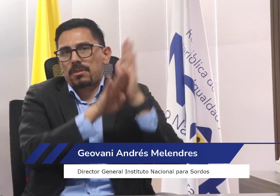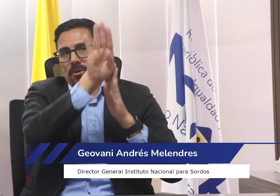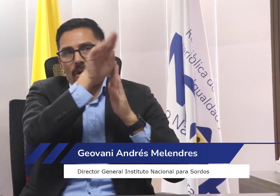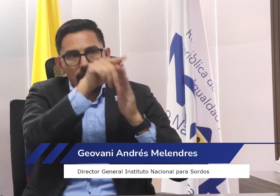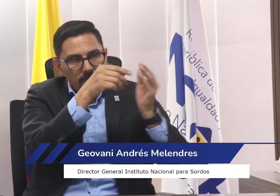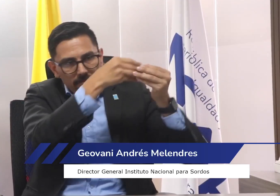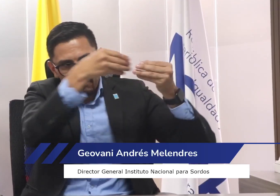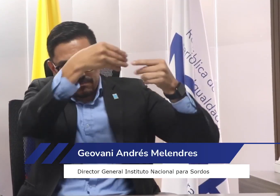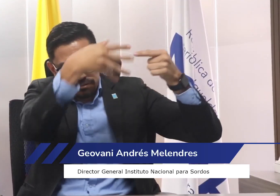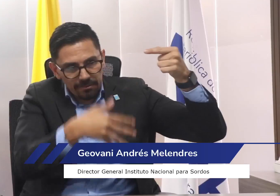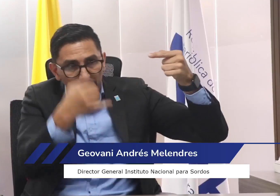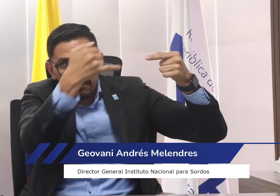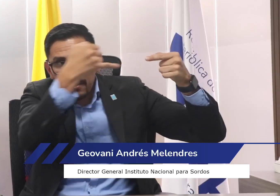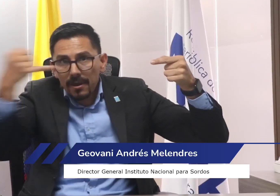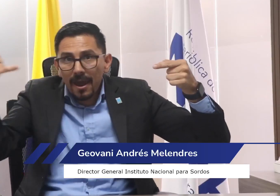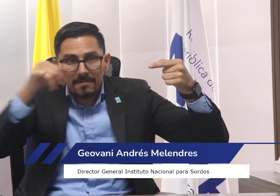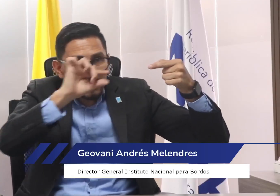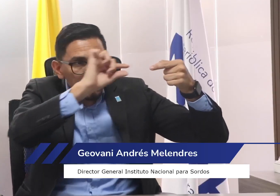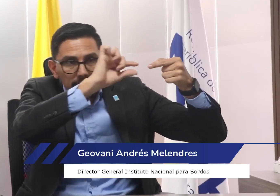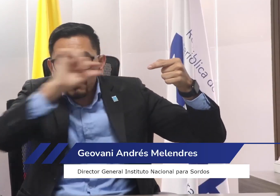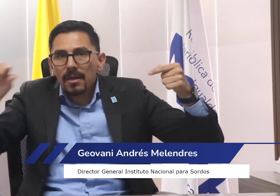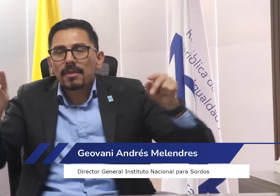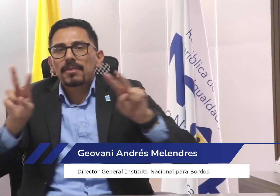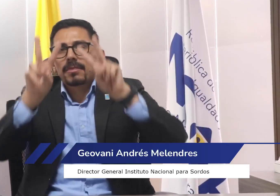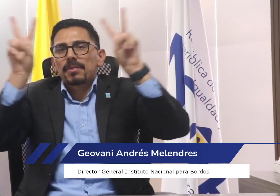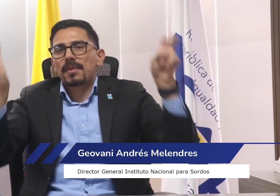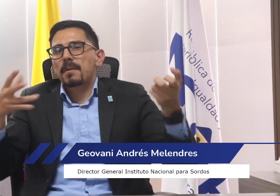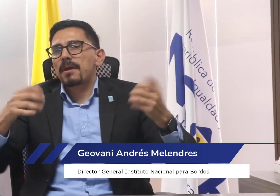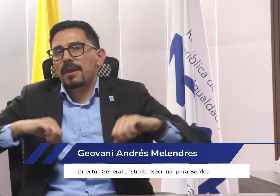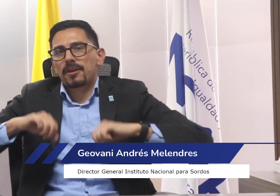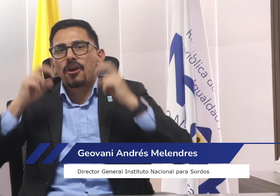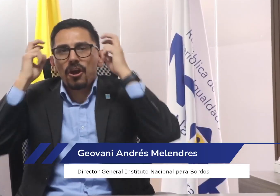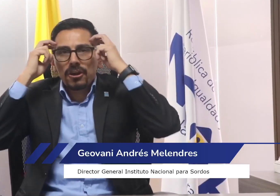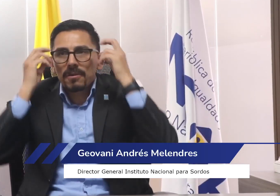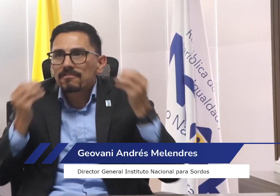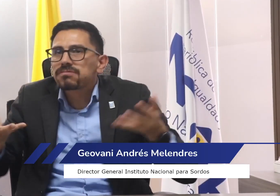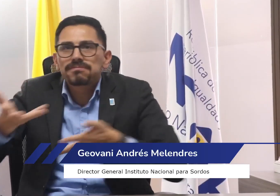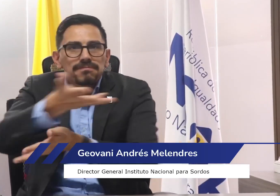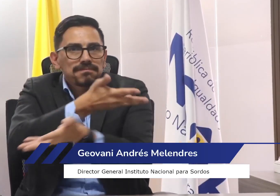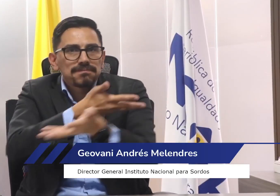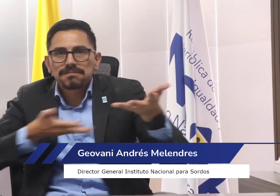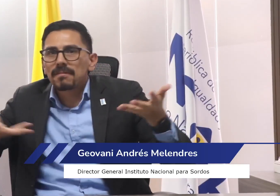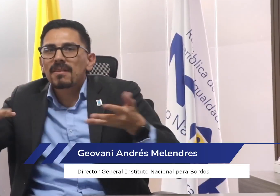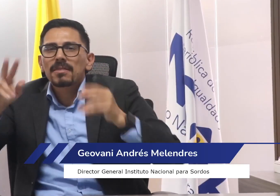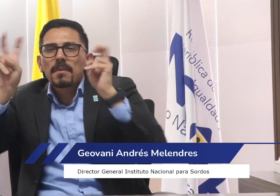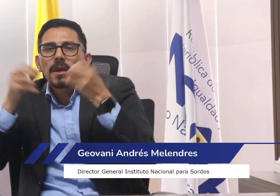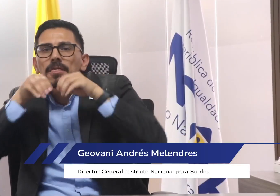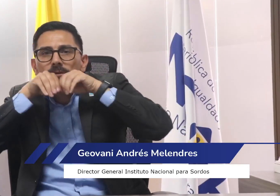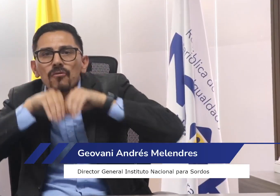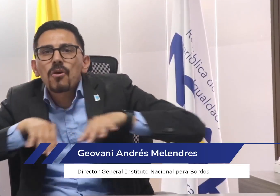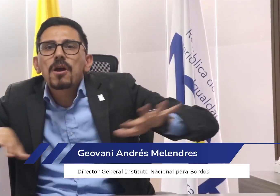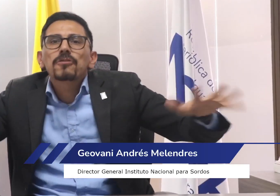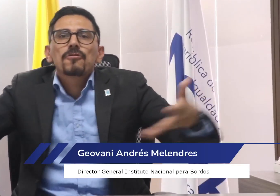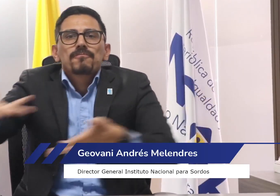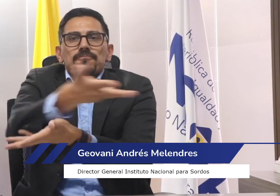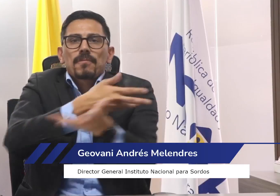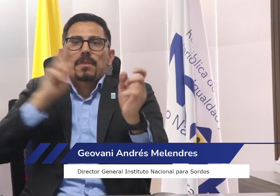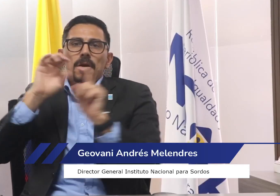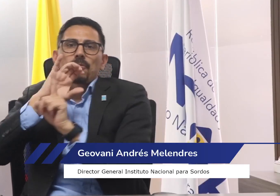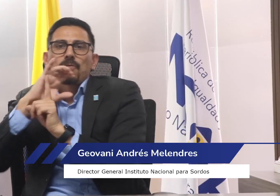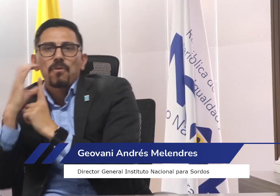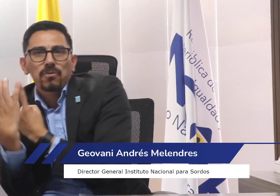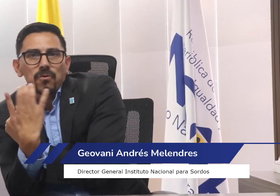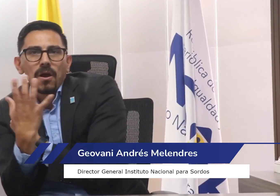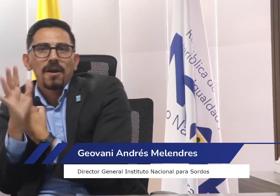la comunidad sorda. Desde el Instituto Nacional para Sordos INSOR, y en particular desde el eje de cultura de compartir y